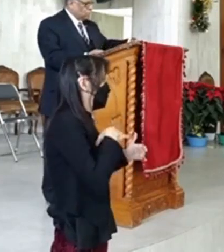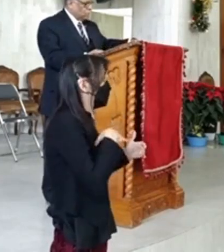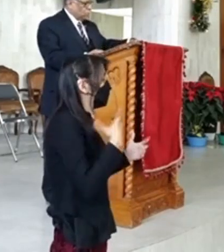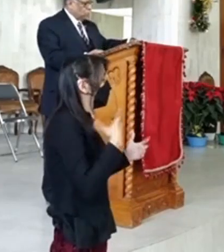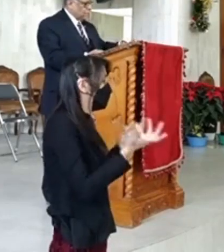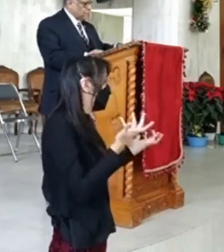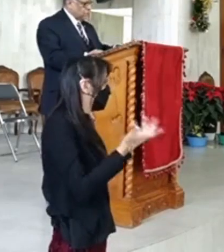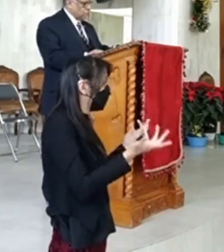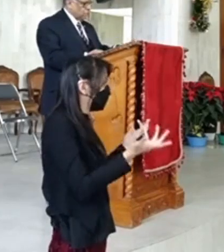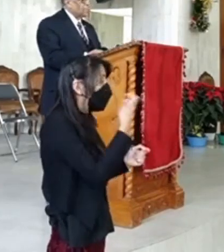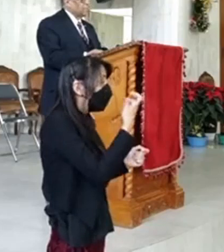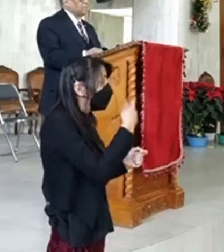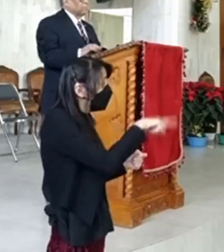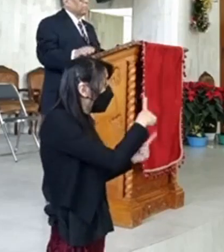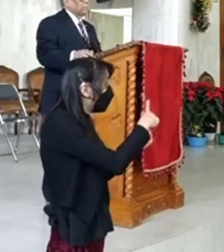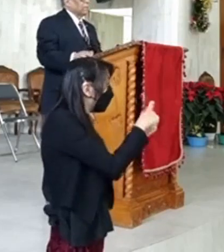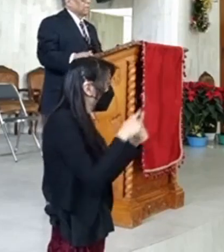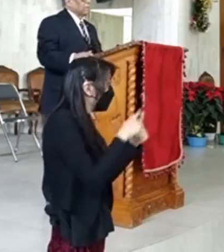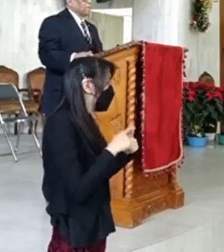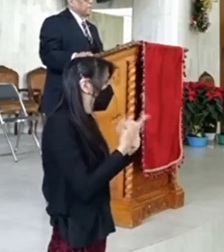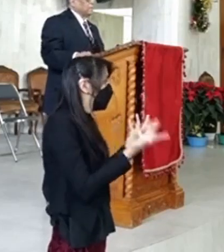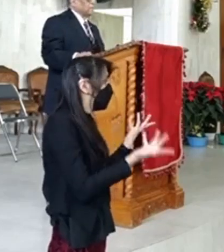lo que en la escuela dominical se nos decía